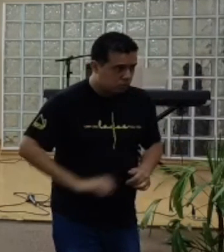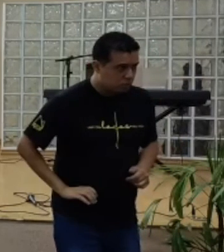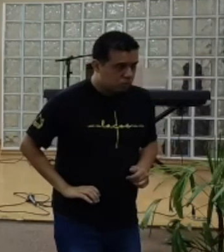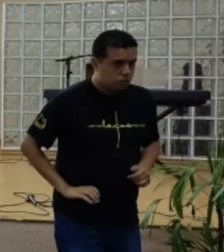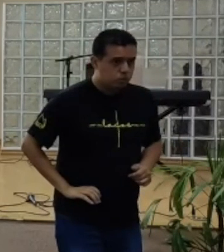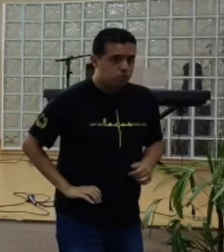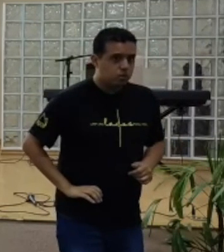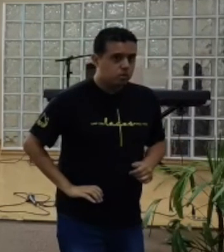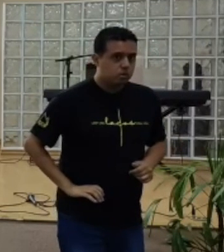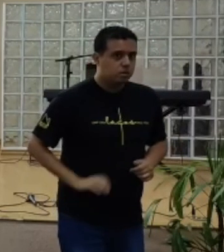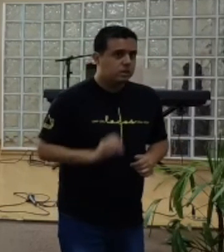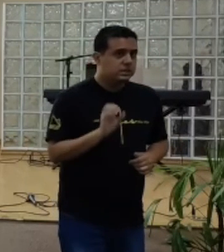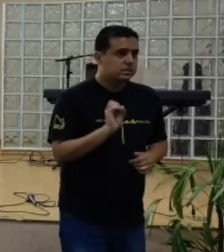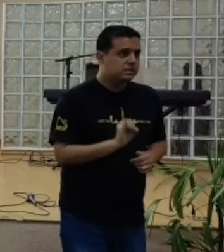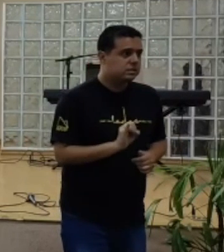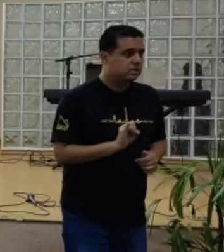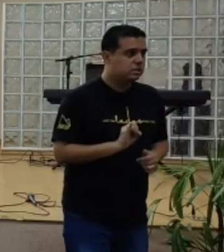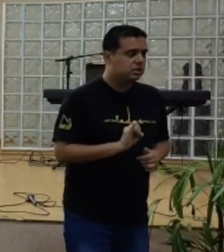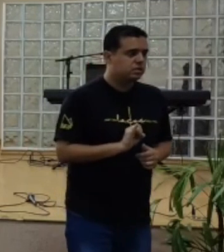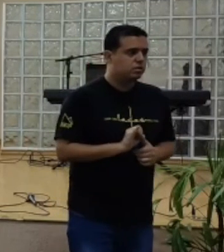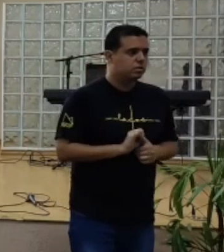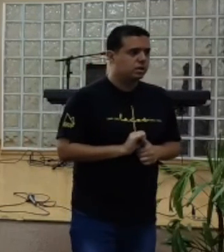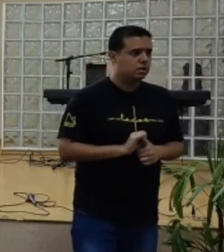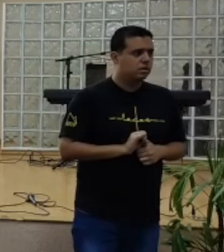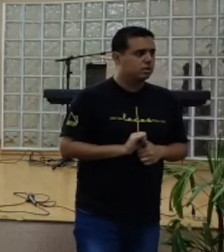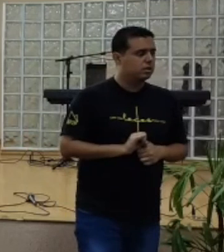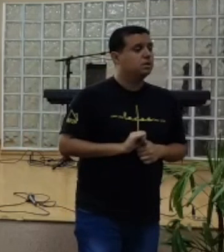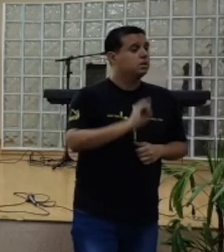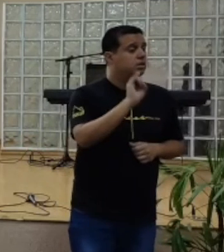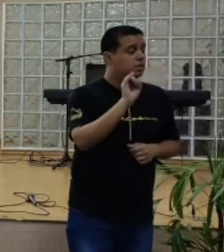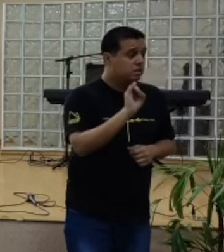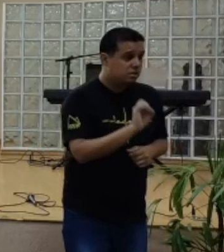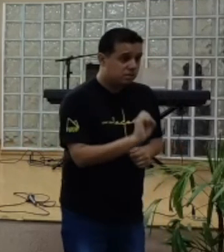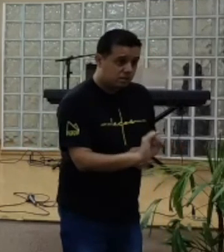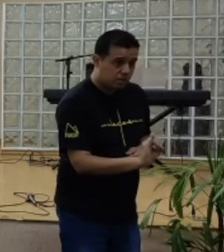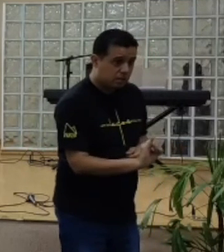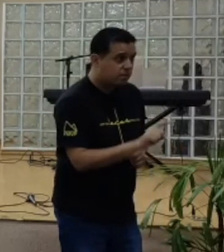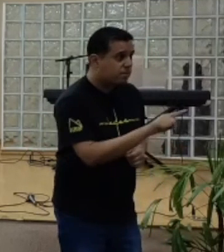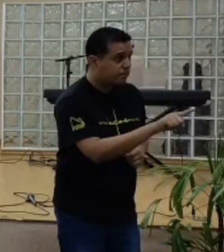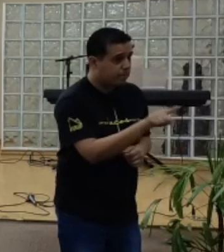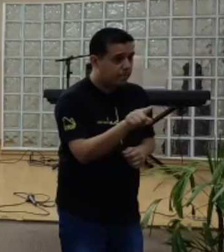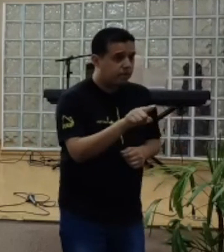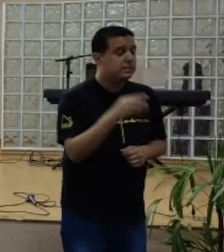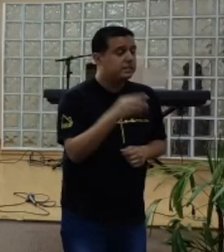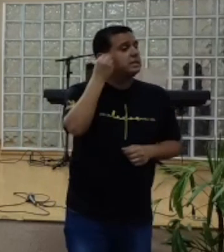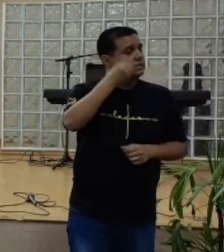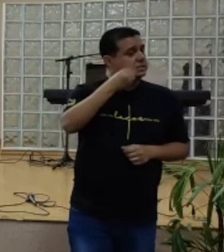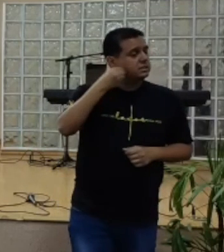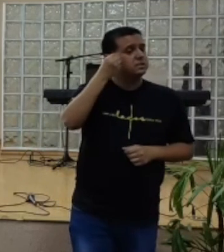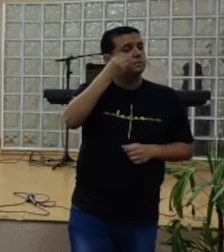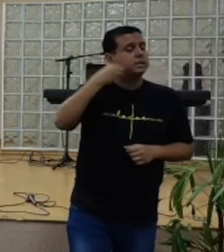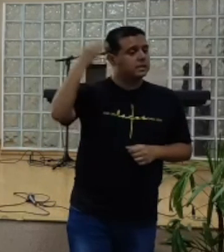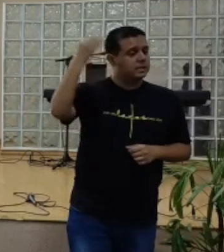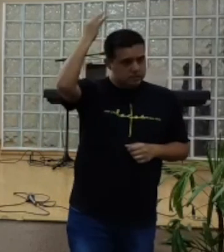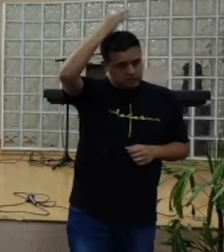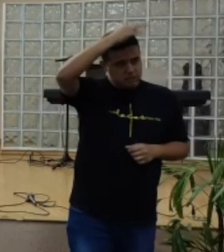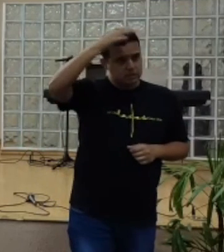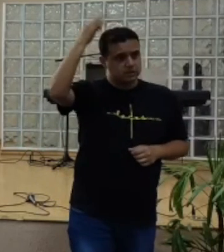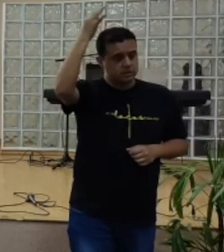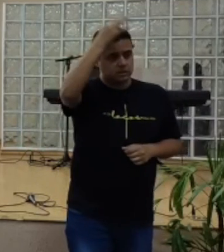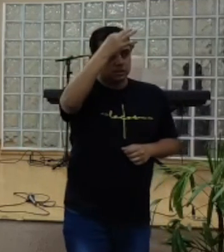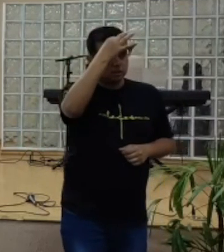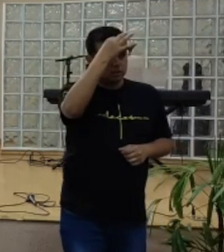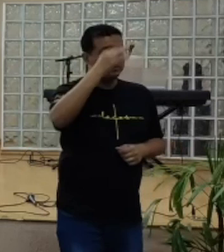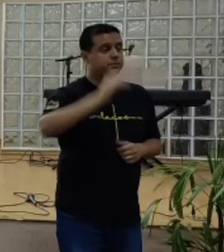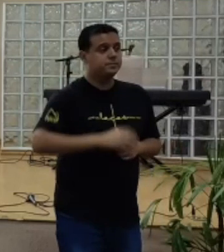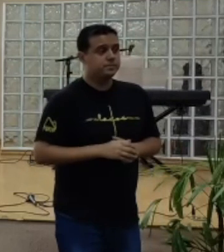eu volto lá para o comecinho do capítulo 3, teve uma experiência com o Espírito Santo e